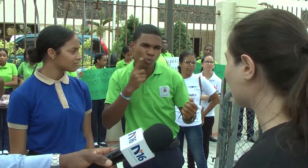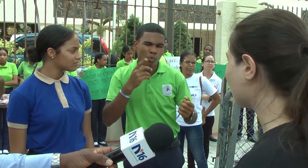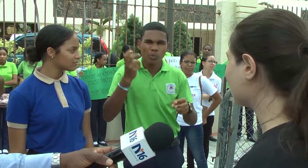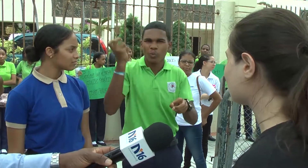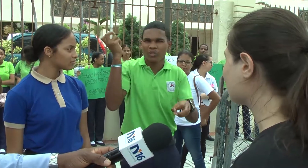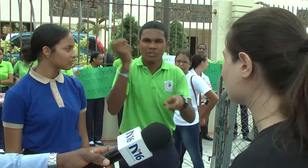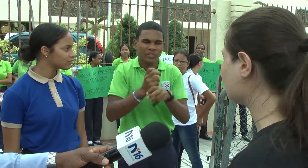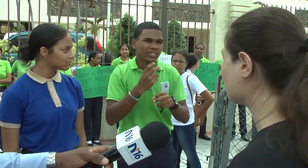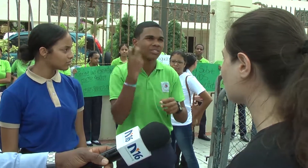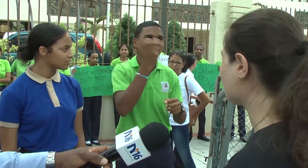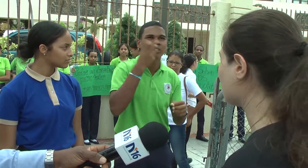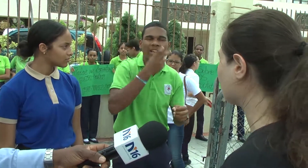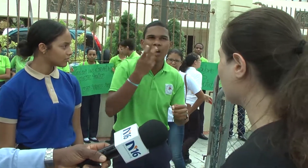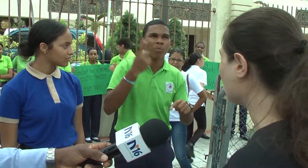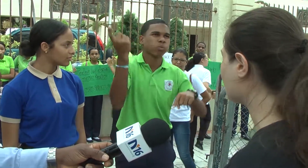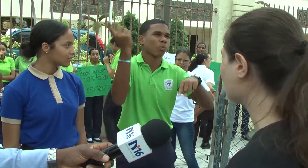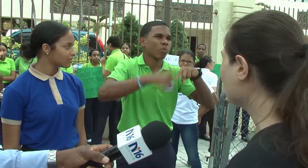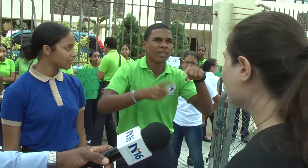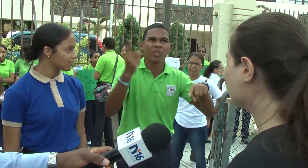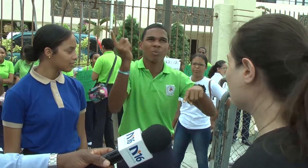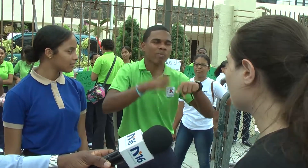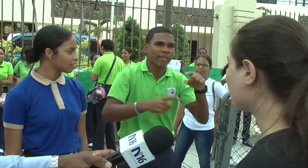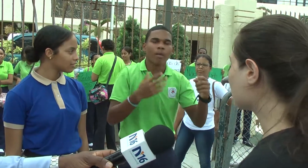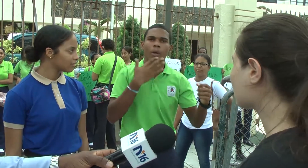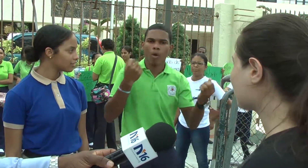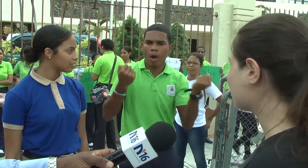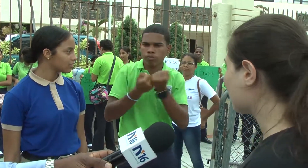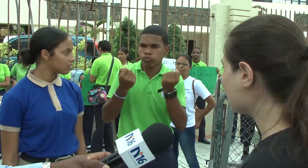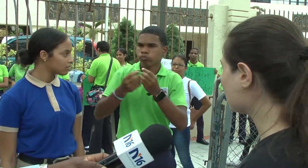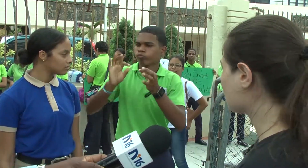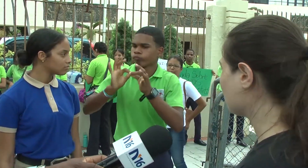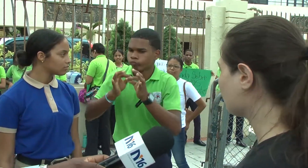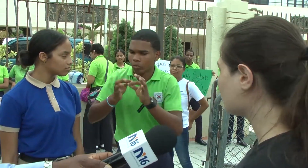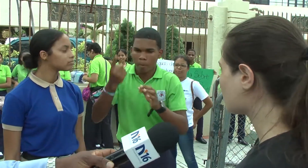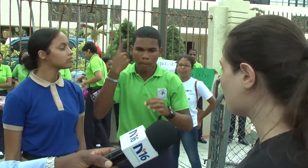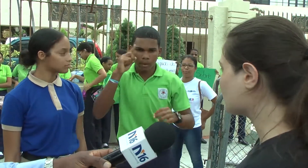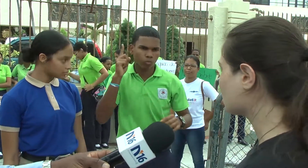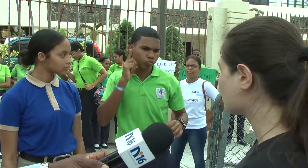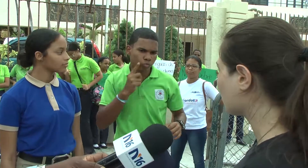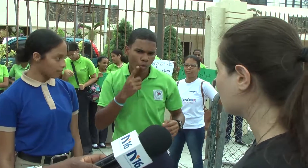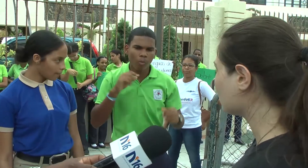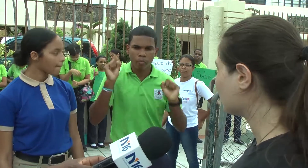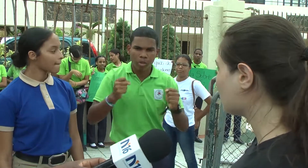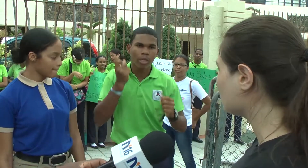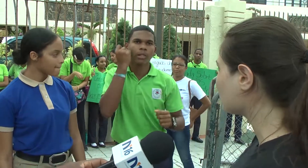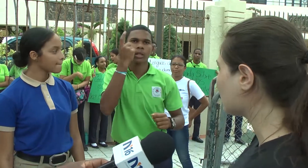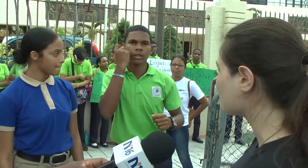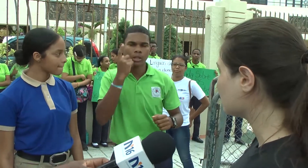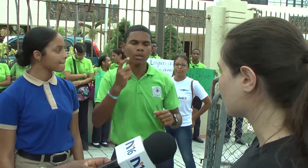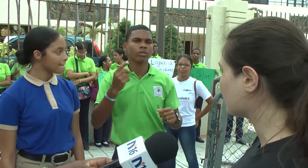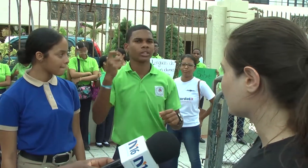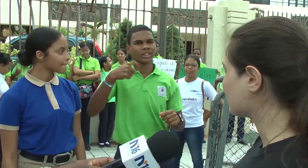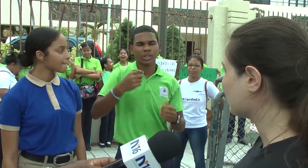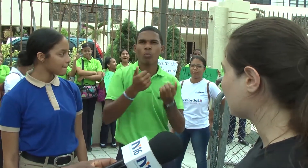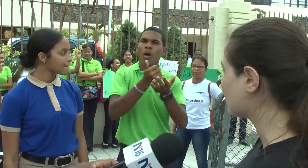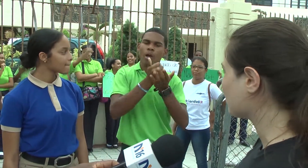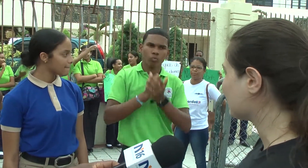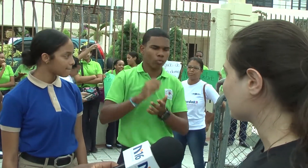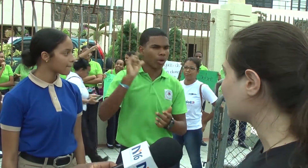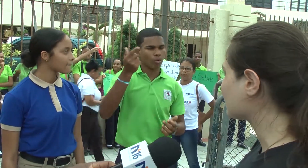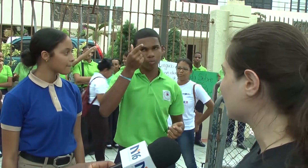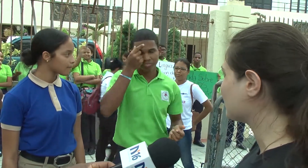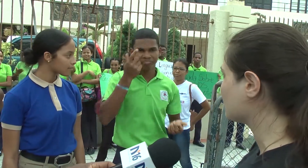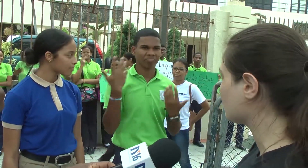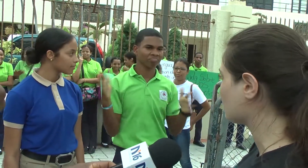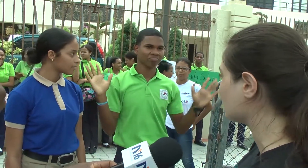las escuelas, necesitamos más apoyo. No podemos acceder a los servicios básicos porque no tenemos intérpretes de lenguas